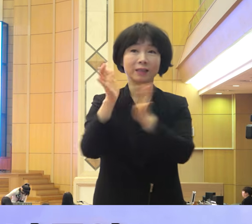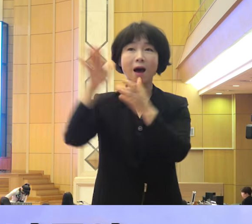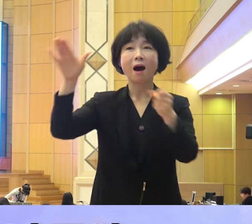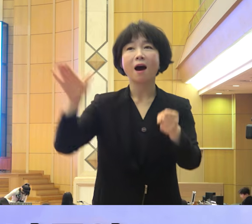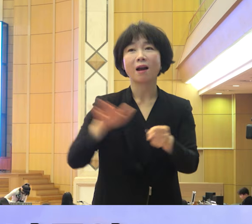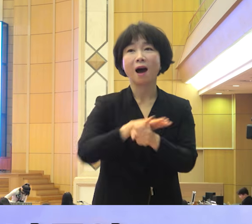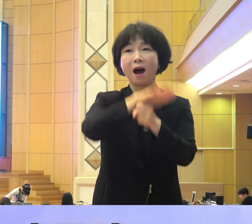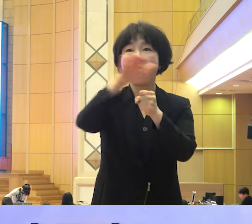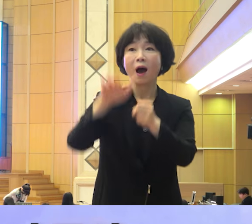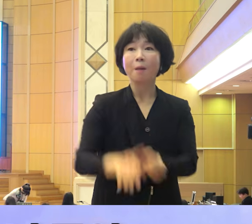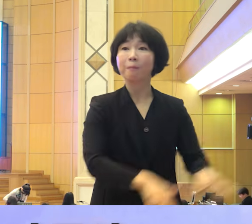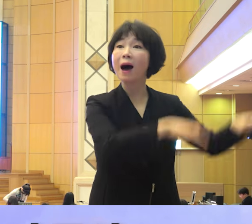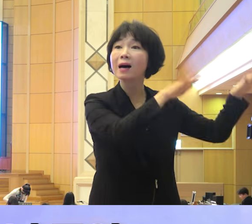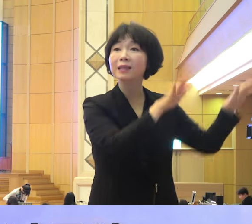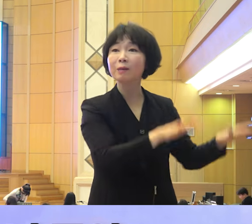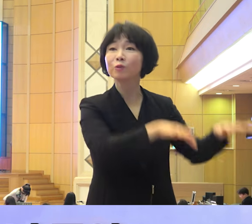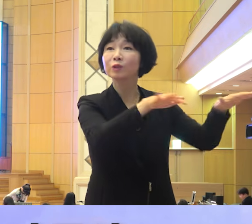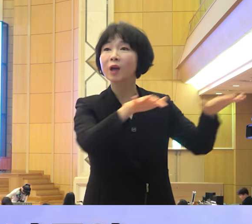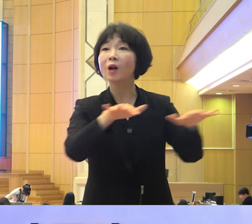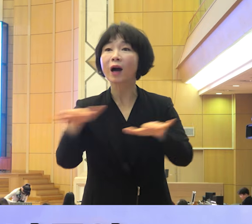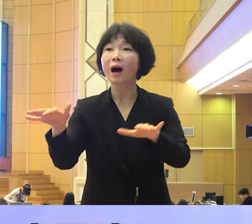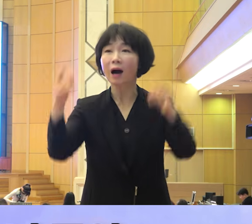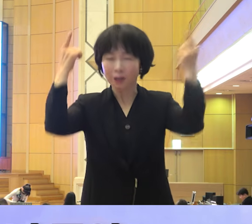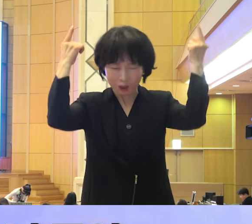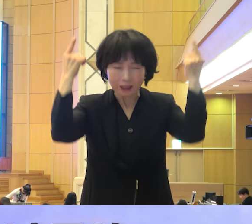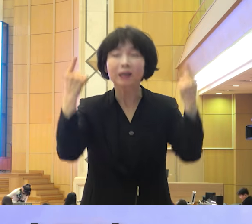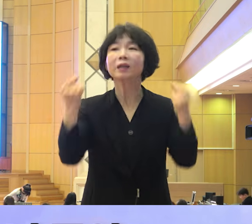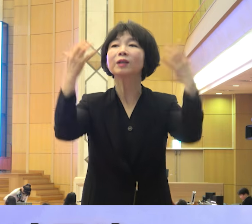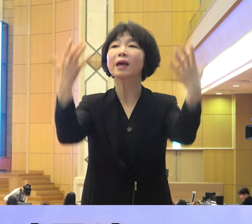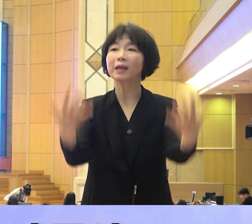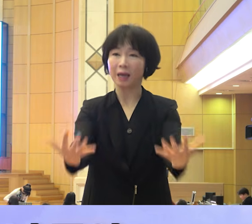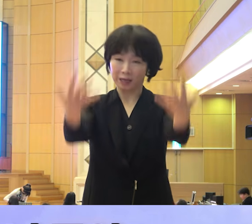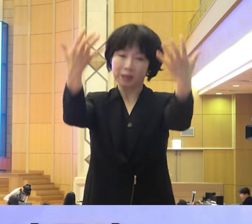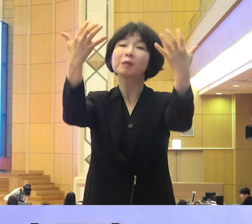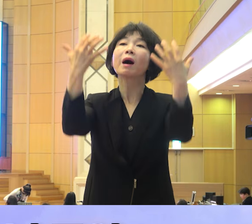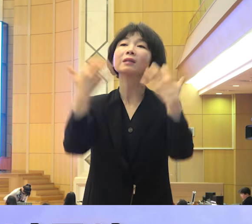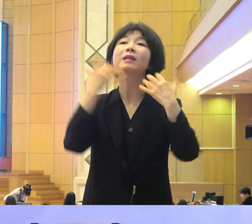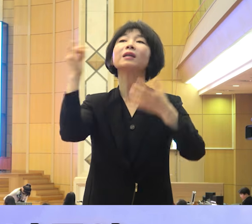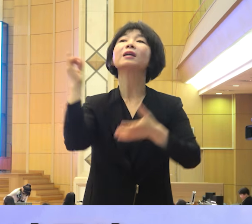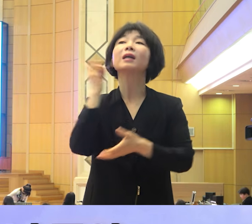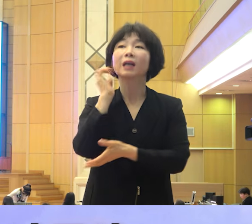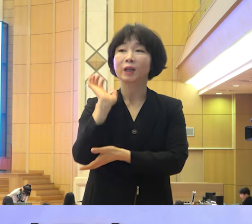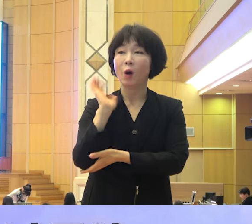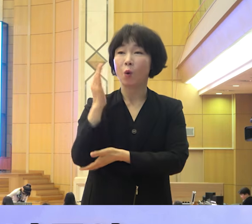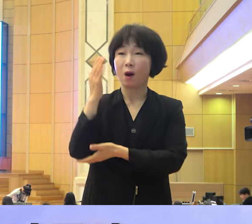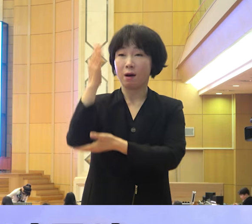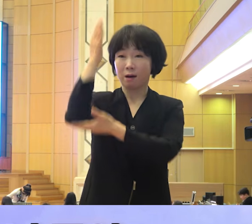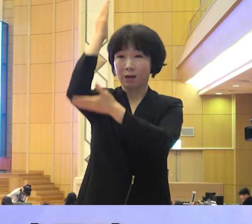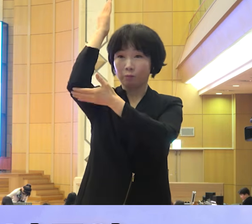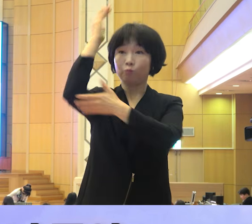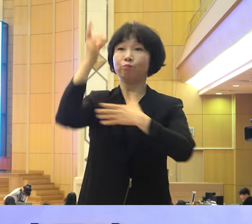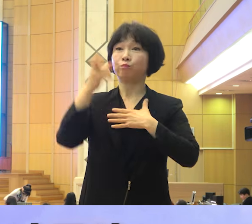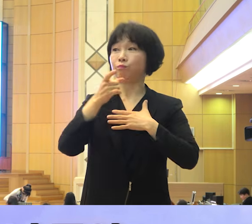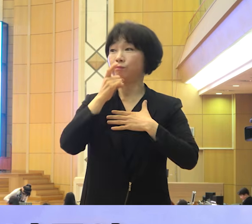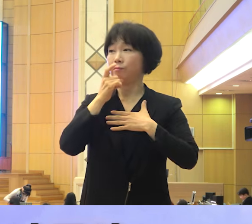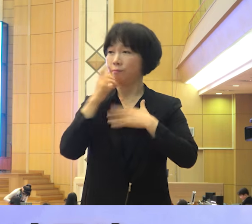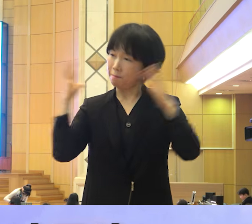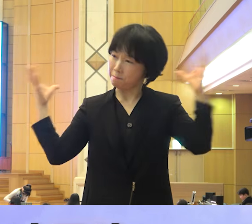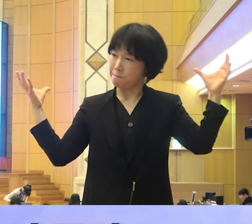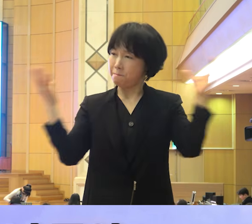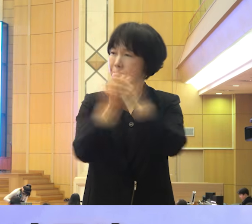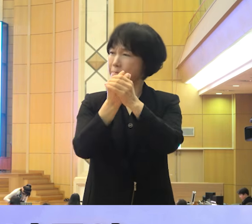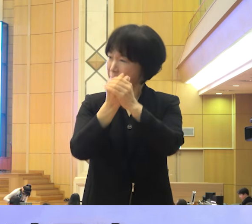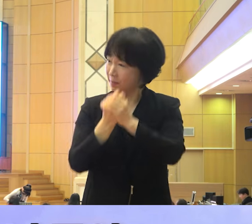예수의 사랑 바다 물결같이 내게 임하니 영광의